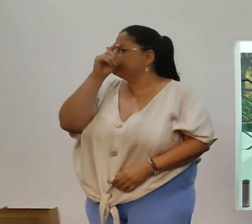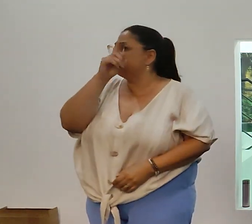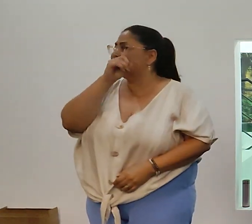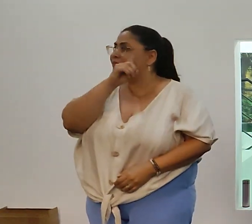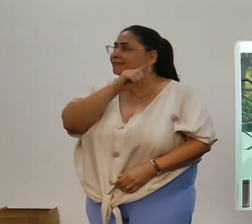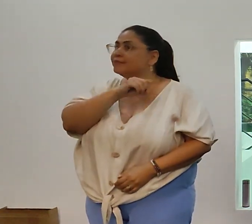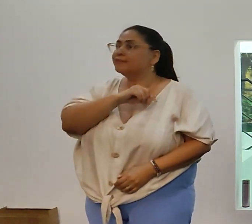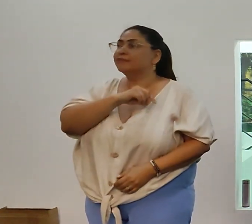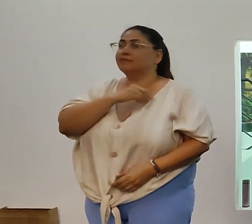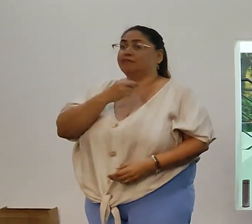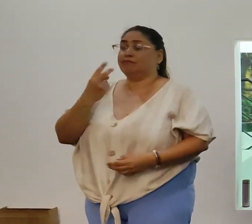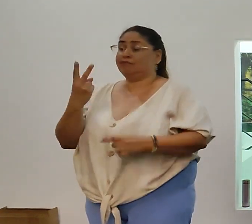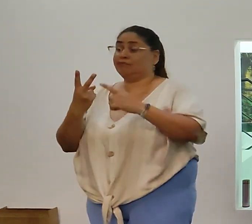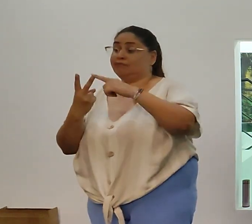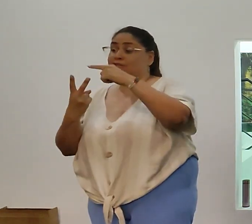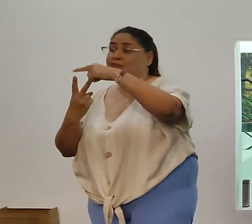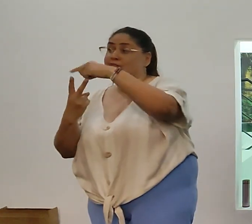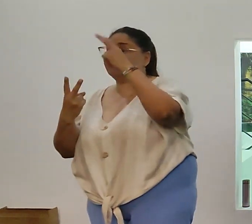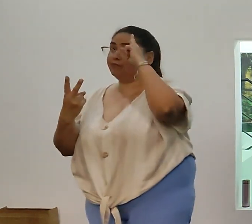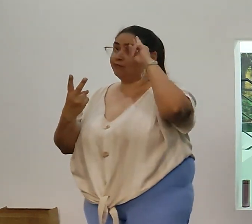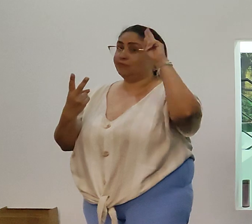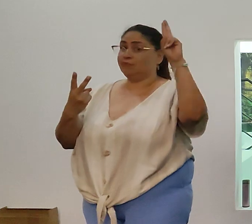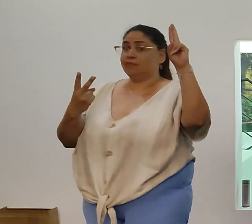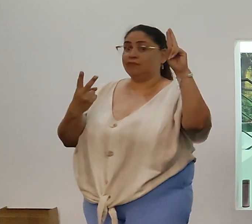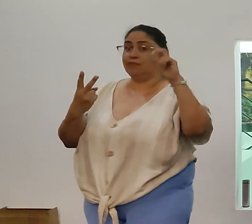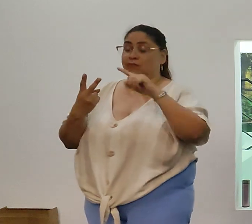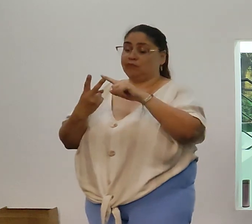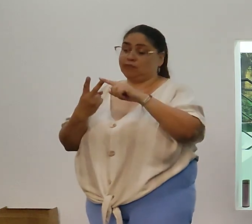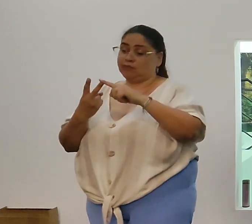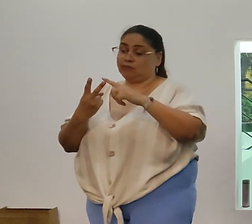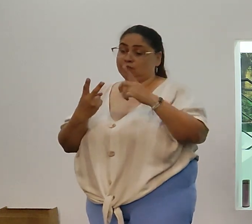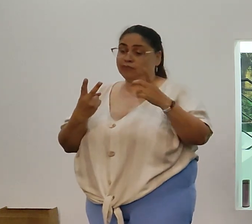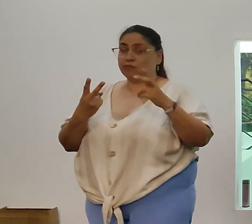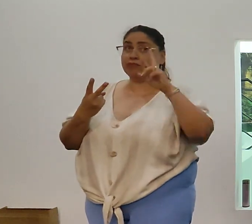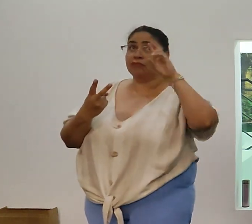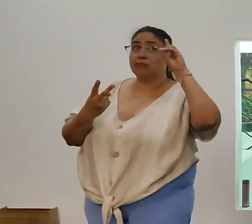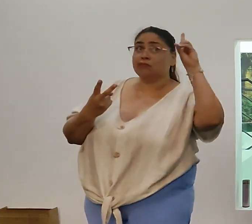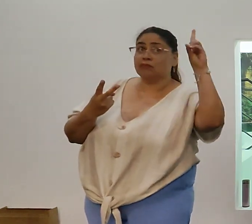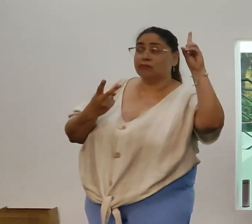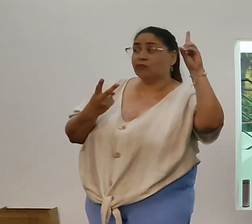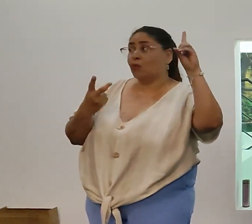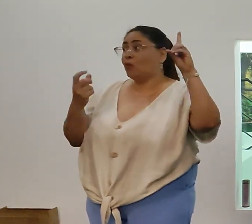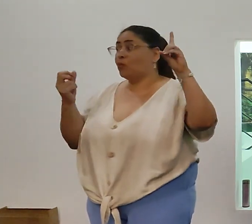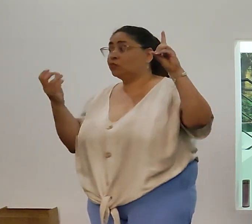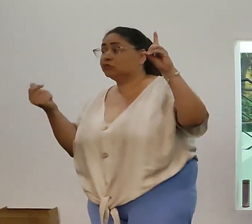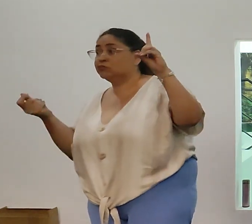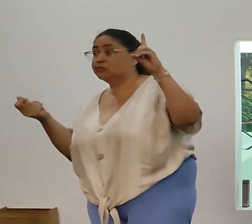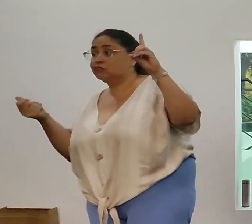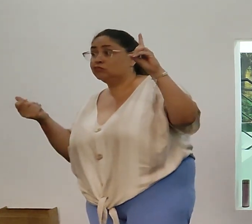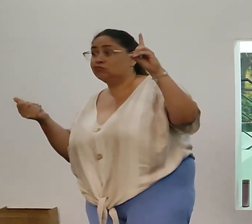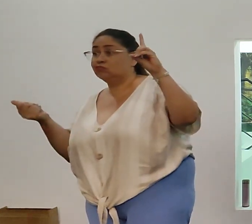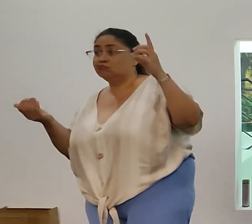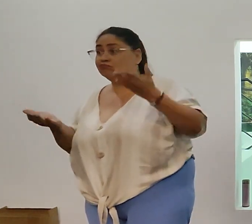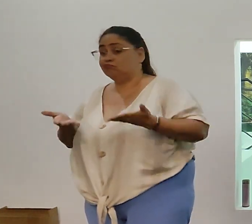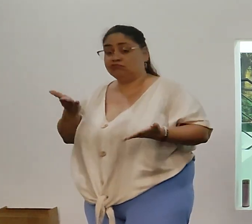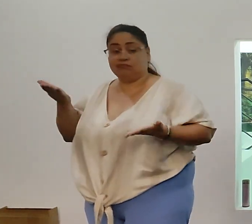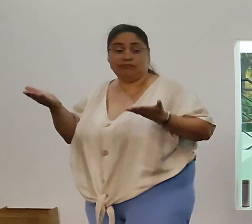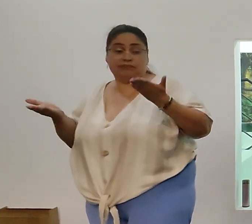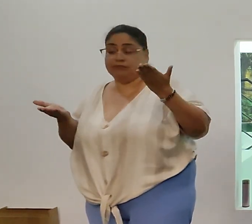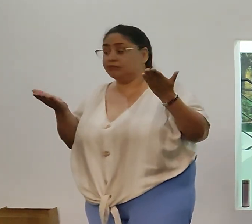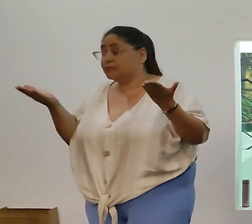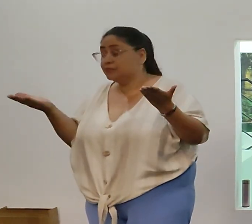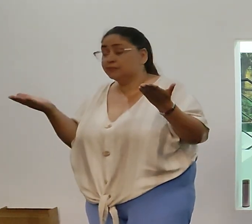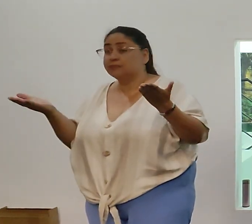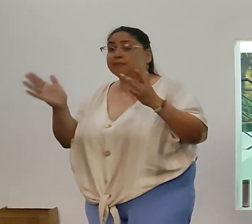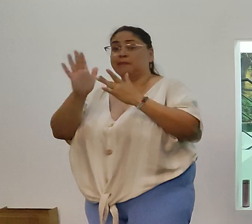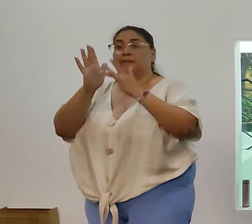tem como nós servirmos a dois senhores ao mesmo tempo. Ou nós servimos a Deus ou nós servimos a Mamon. Então